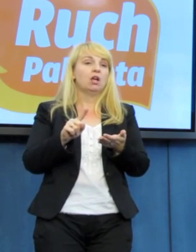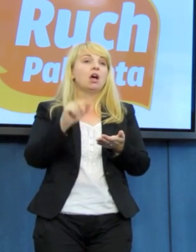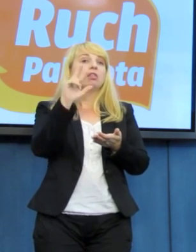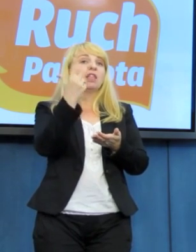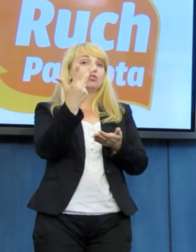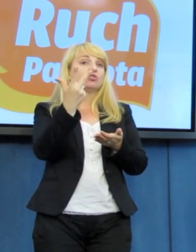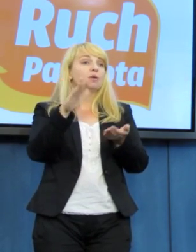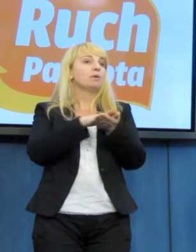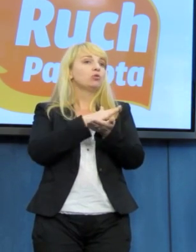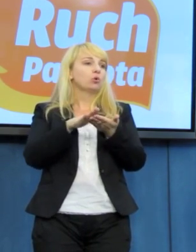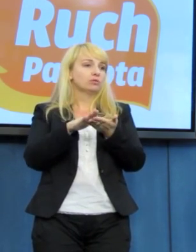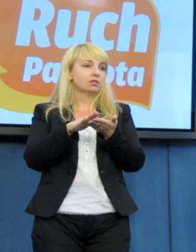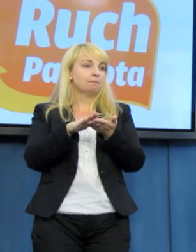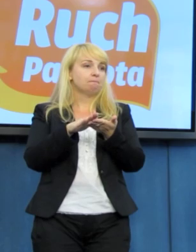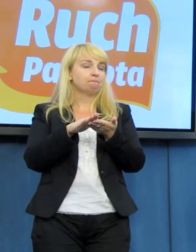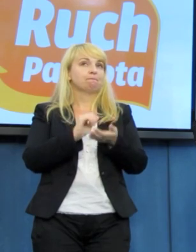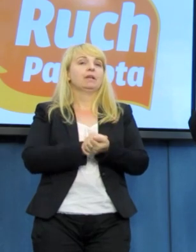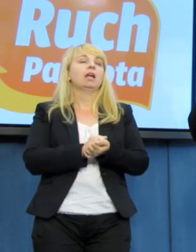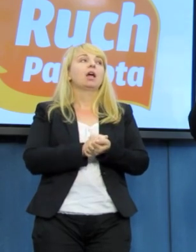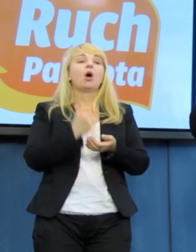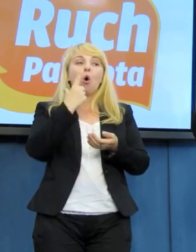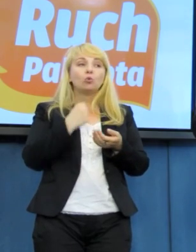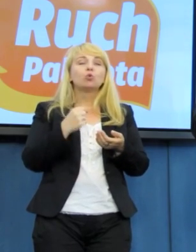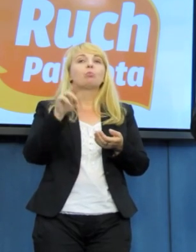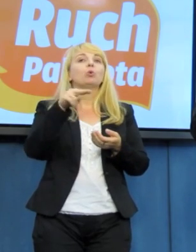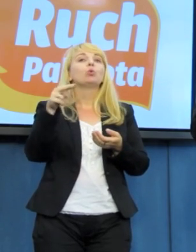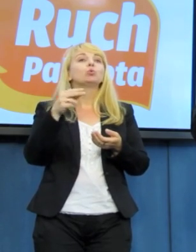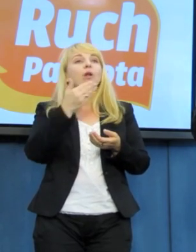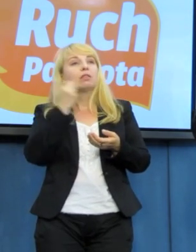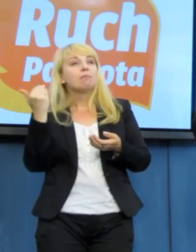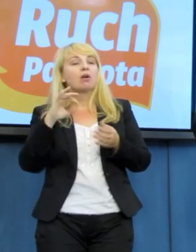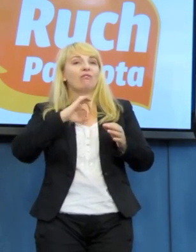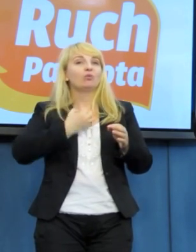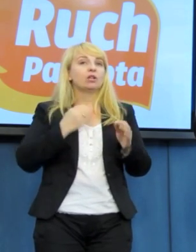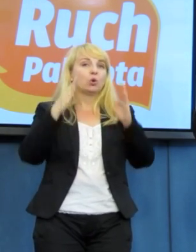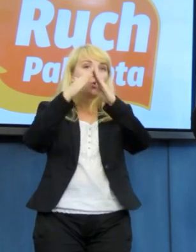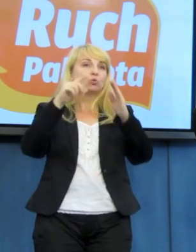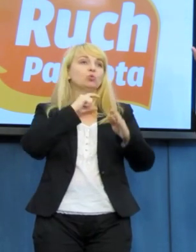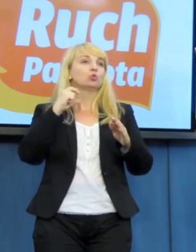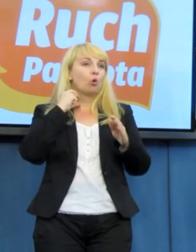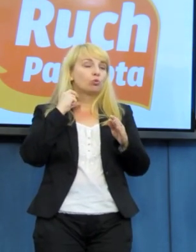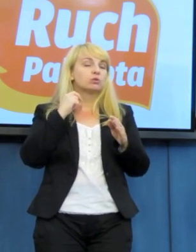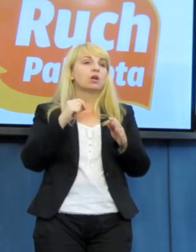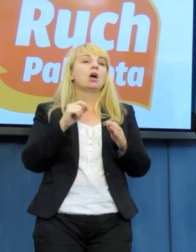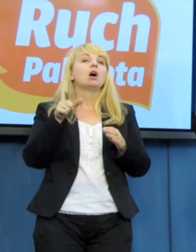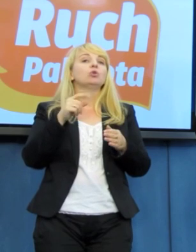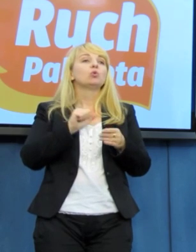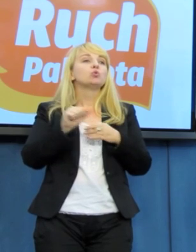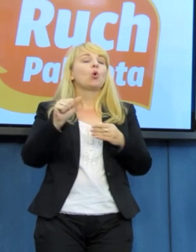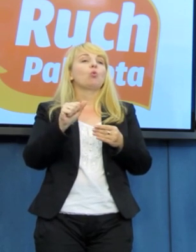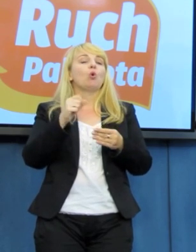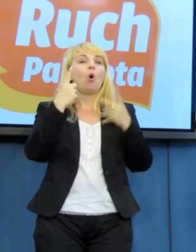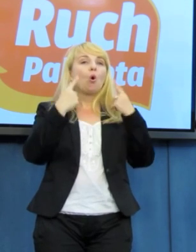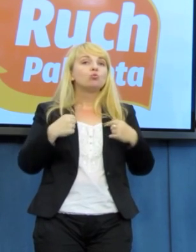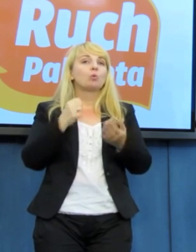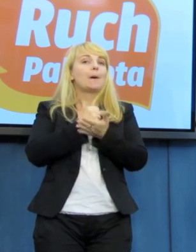Poza tym osoby, które są nieprzyporządkowane do parafii, czyli osoby pracujące gdzieś